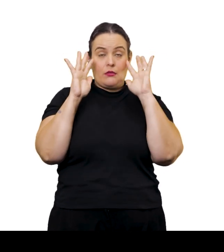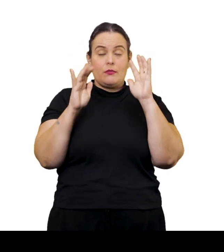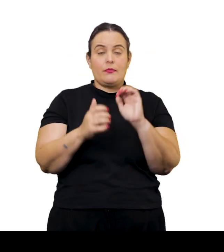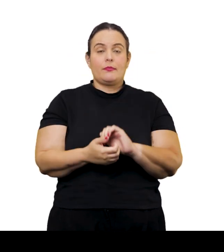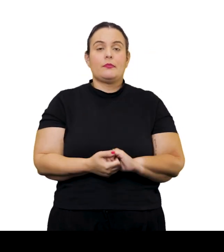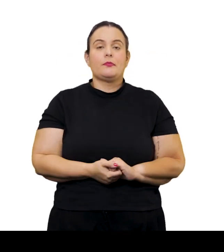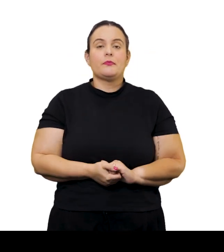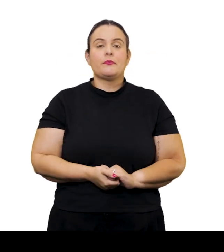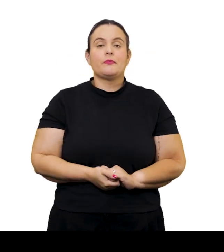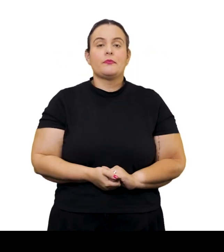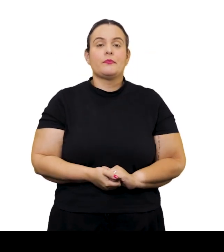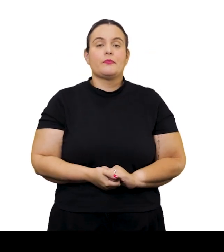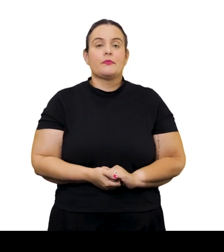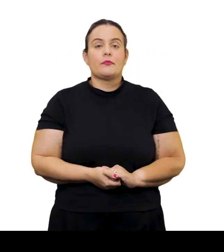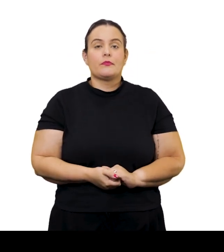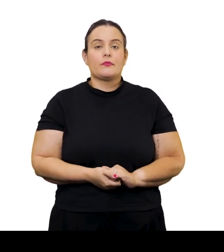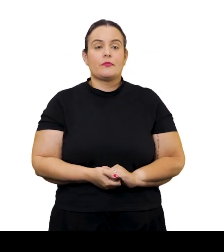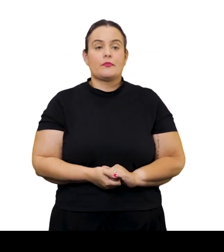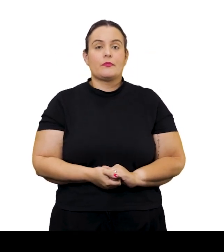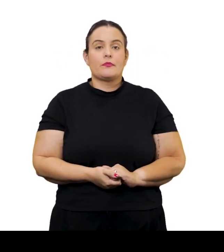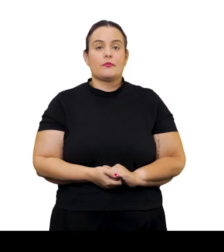transcendentais.